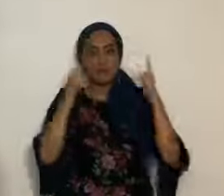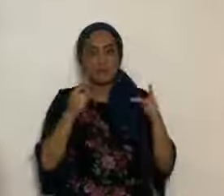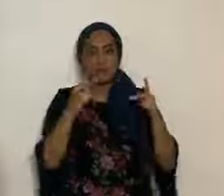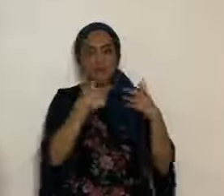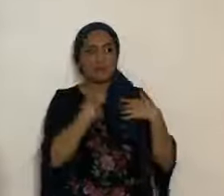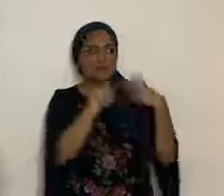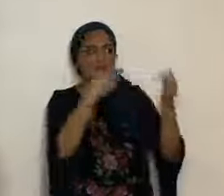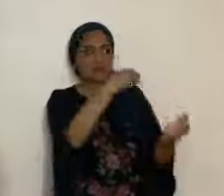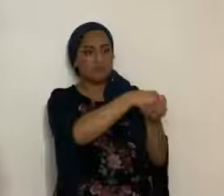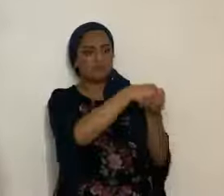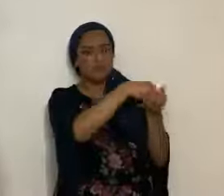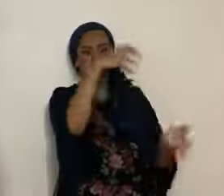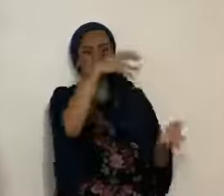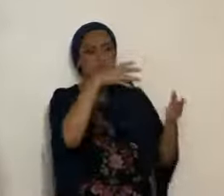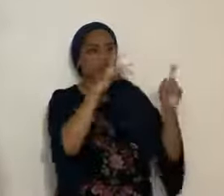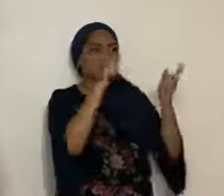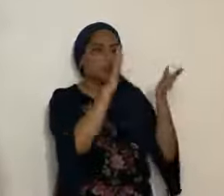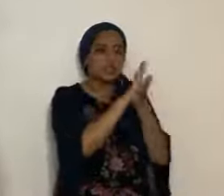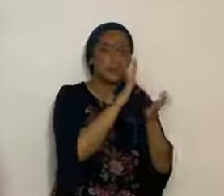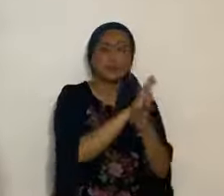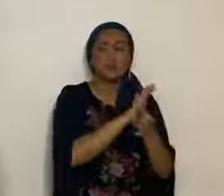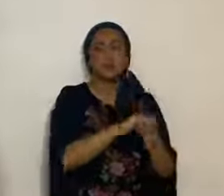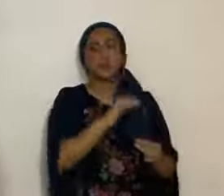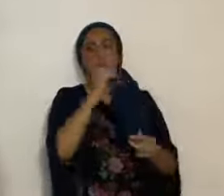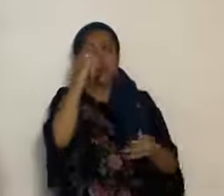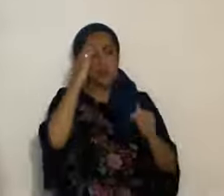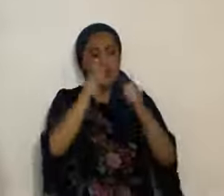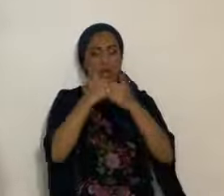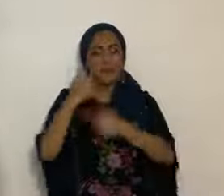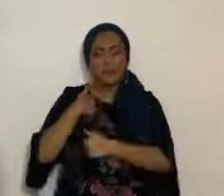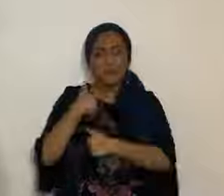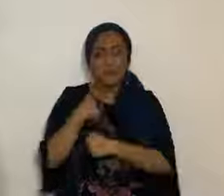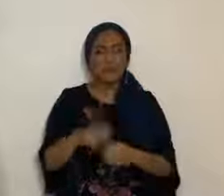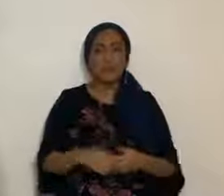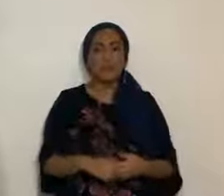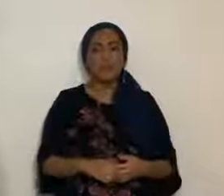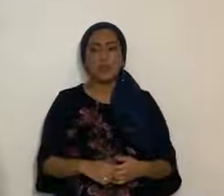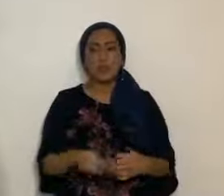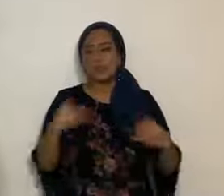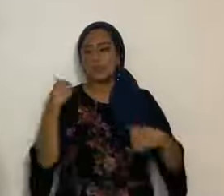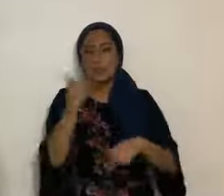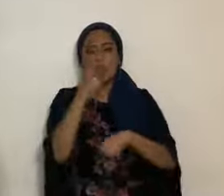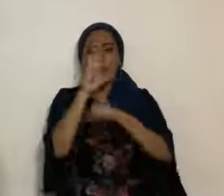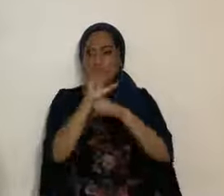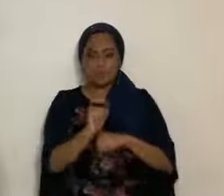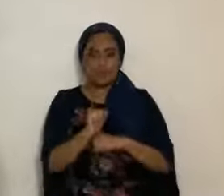lujos, tenía educación, tenía entrenamiento militar, y tenía todas las cualidades que requería ser un